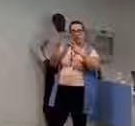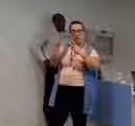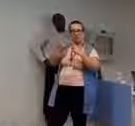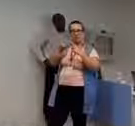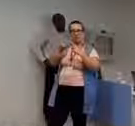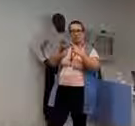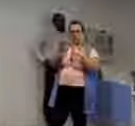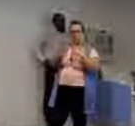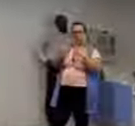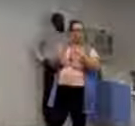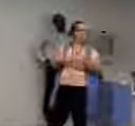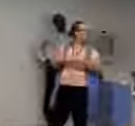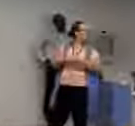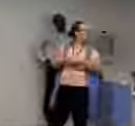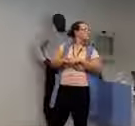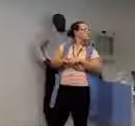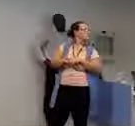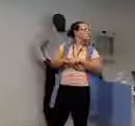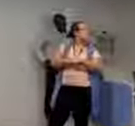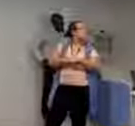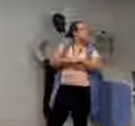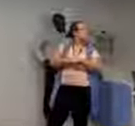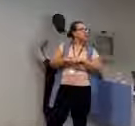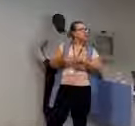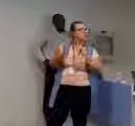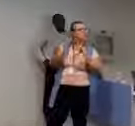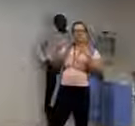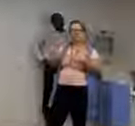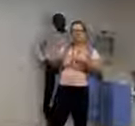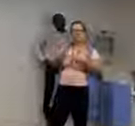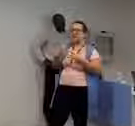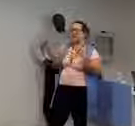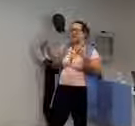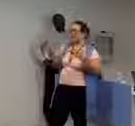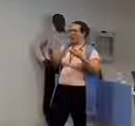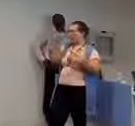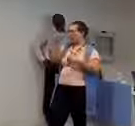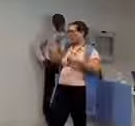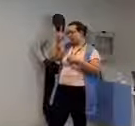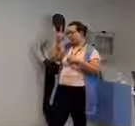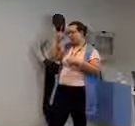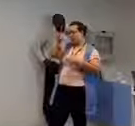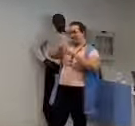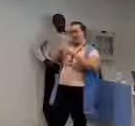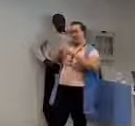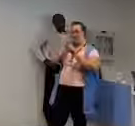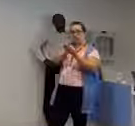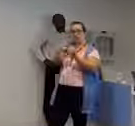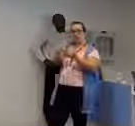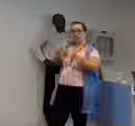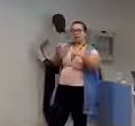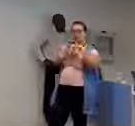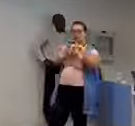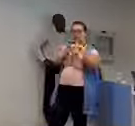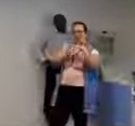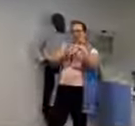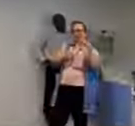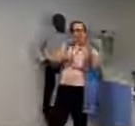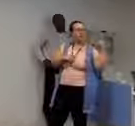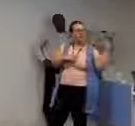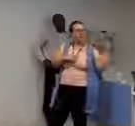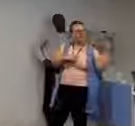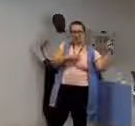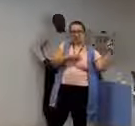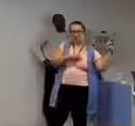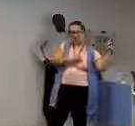Muito bem, vamos entender um pouquinho do histórico, o cenário atual e o futuro que vocês vão enfrentar. Tá? O que eu peguei e o que vocês